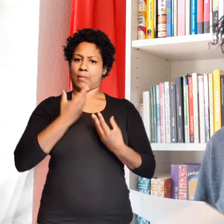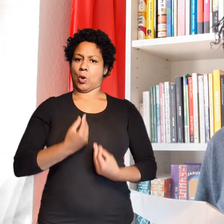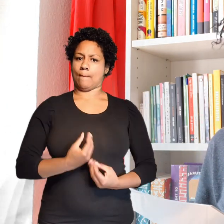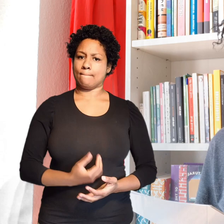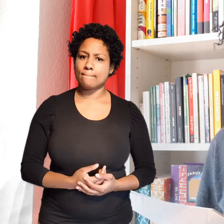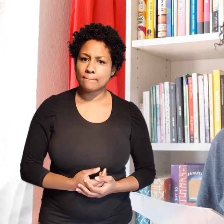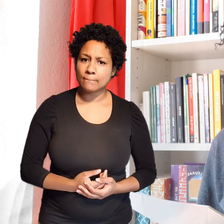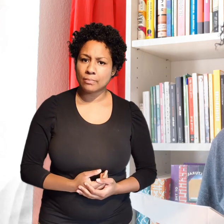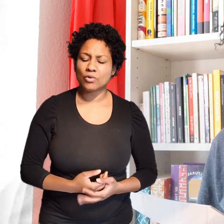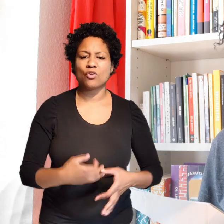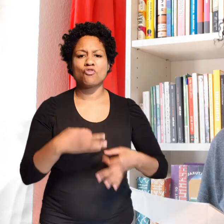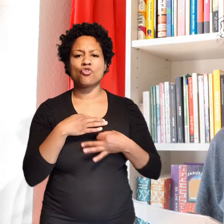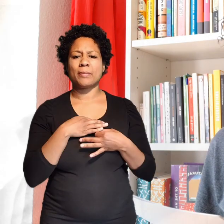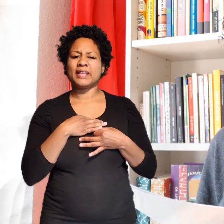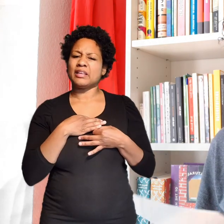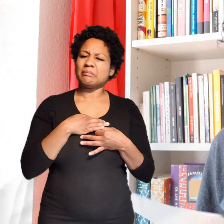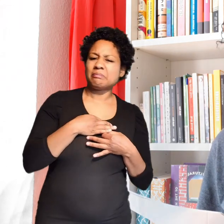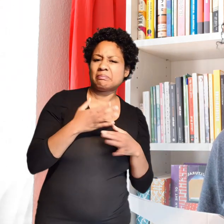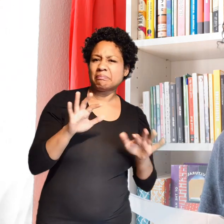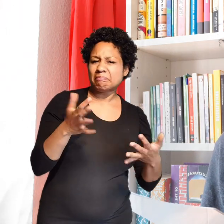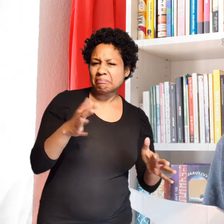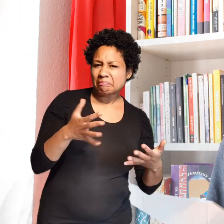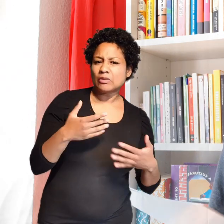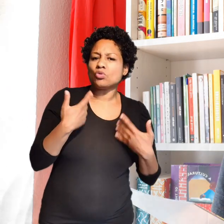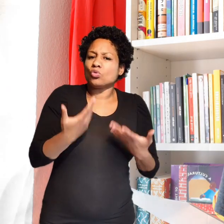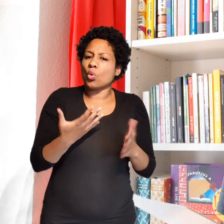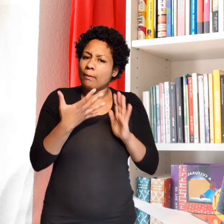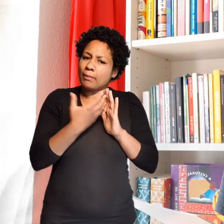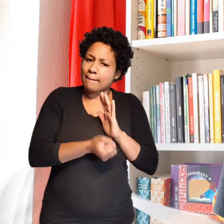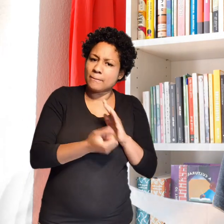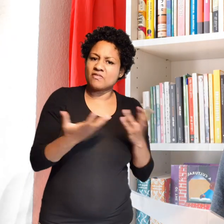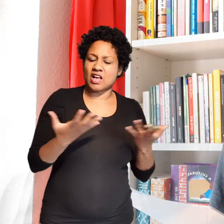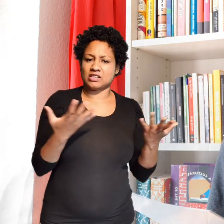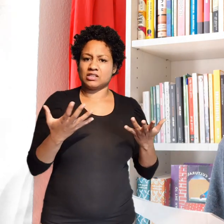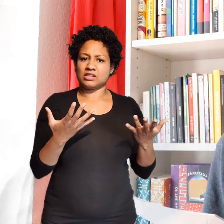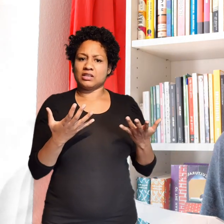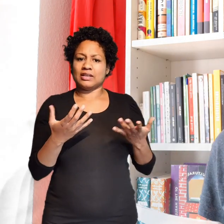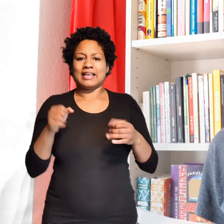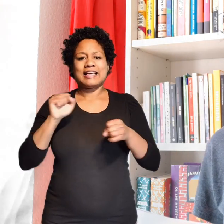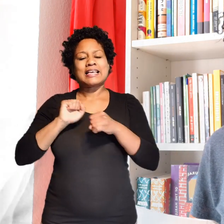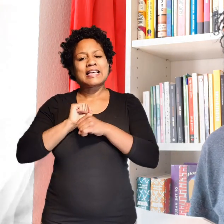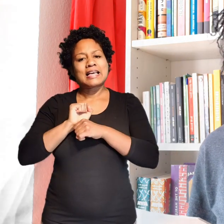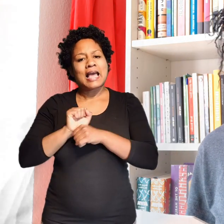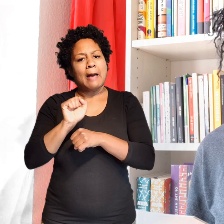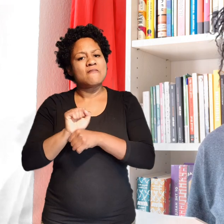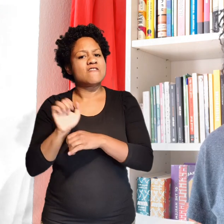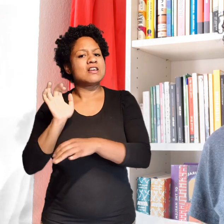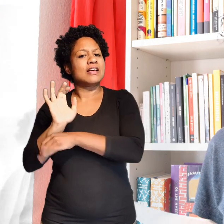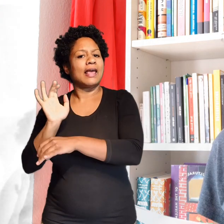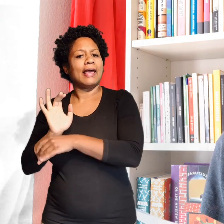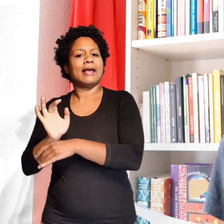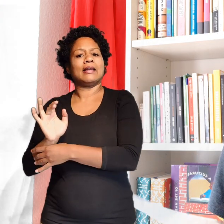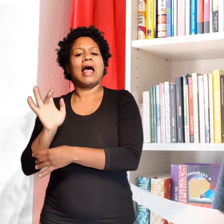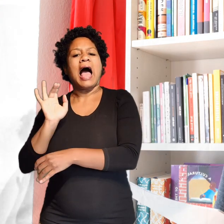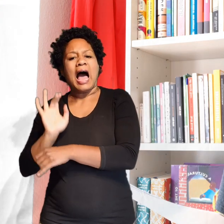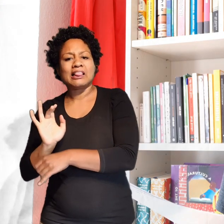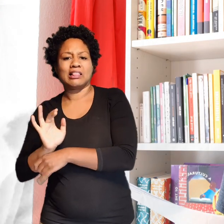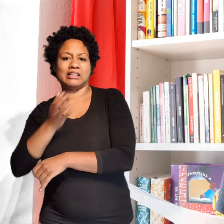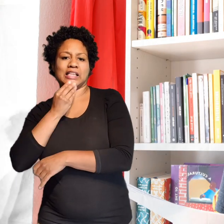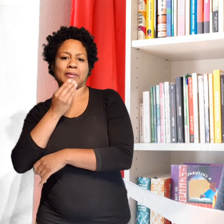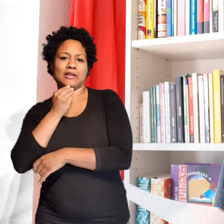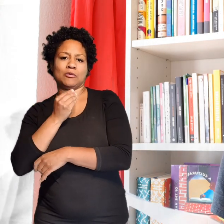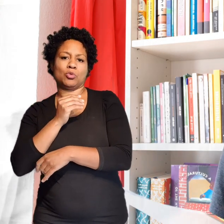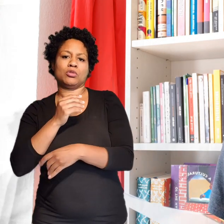Mir erscheint es unabdingbar, die Kämpfe gegen Antisemitismus und antischwarzen